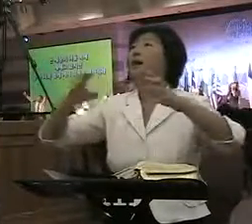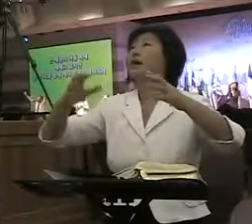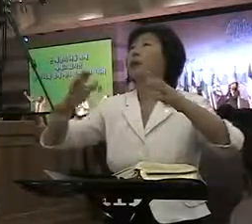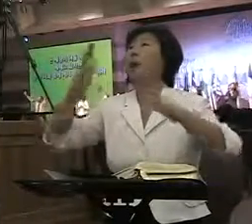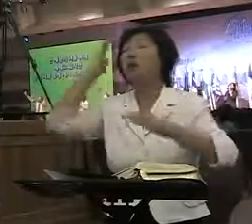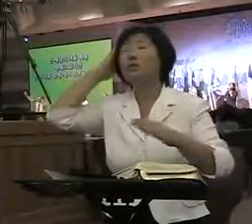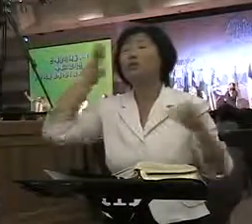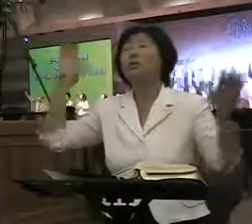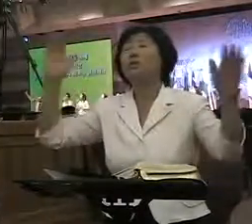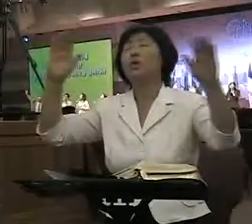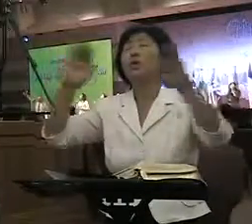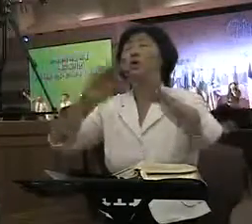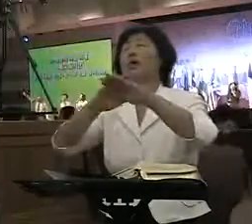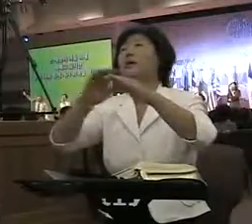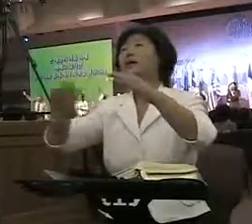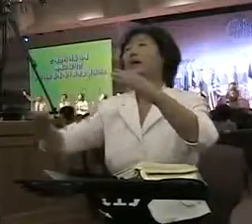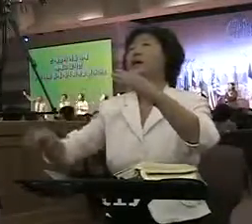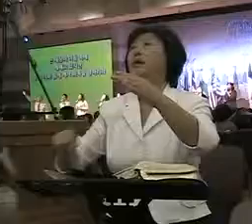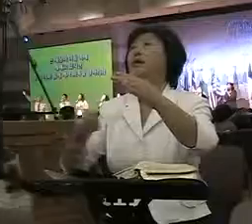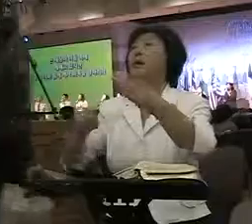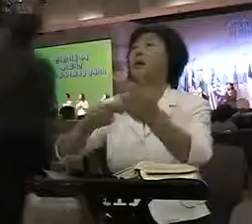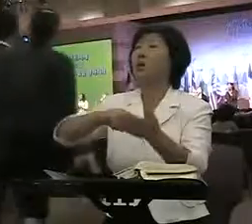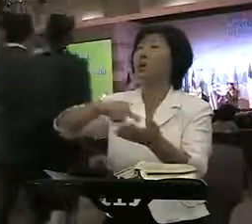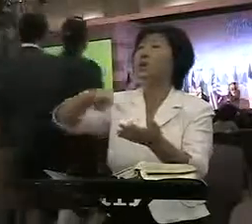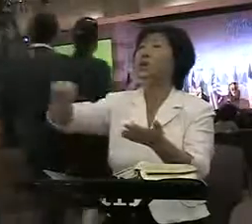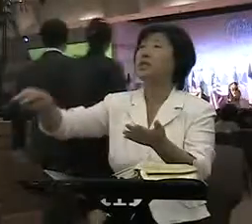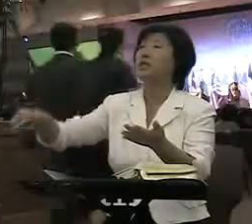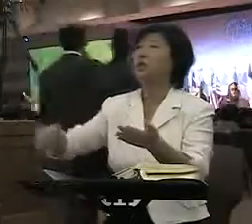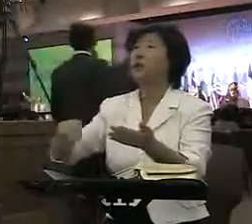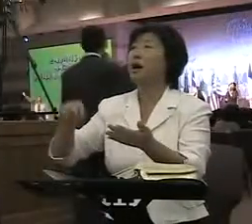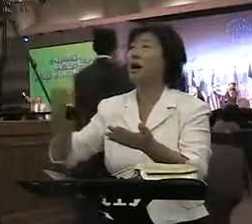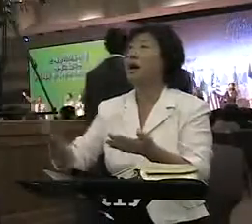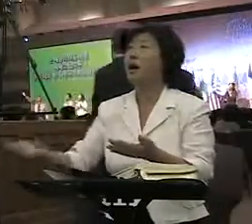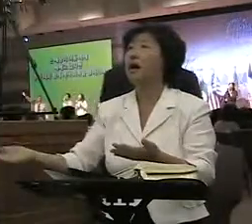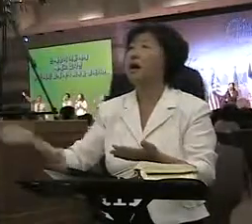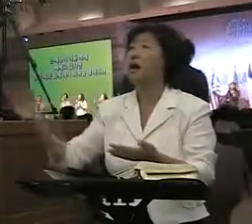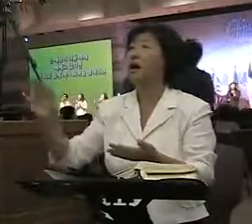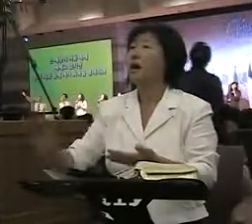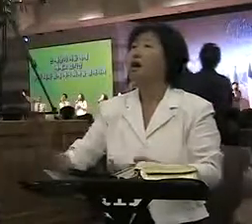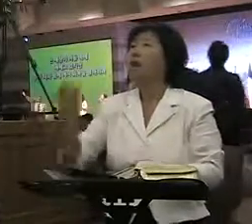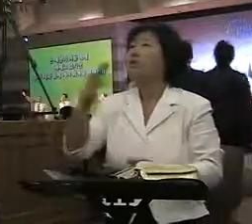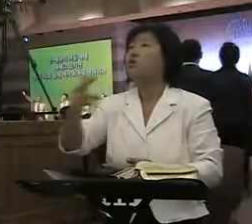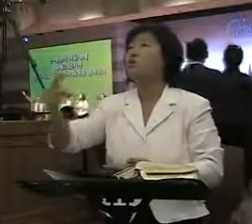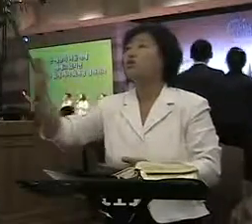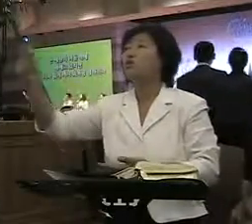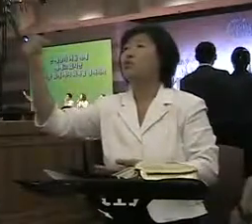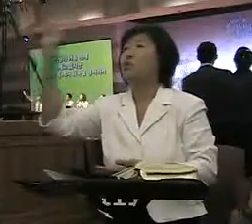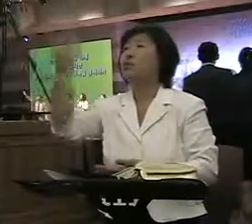세상이 어둠 속에 헤매고 있지만